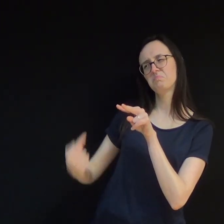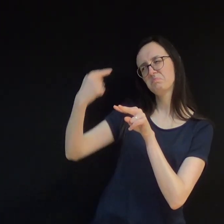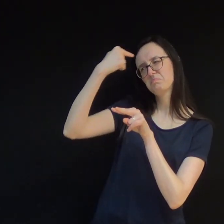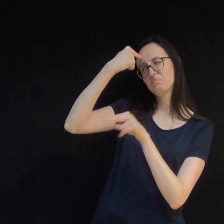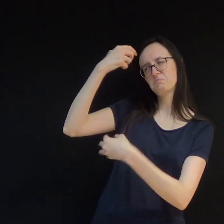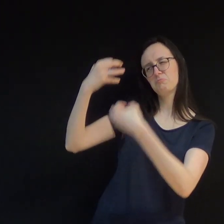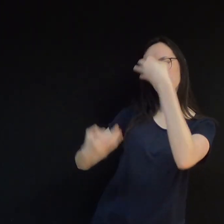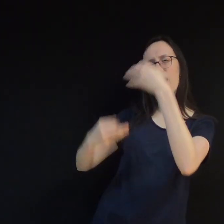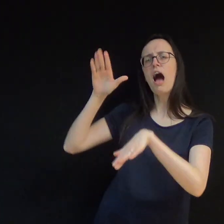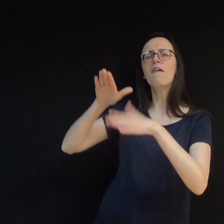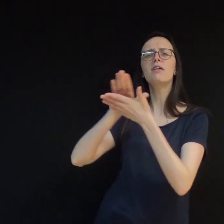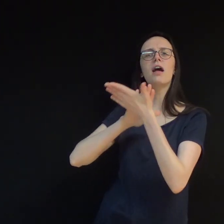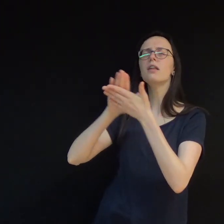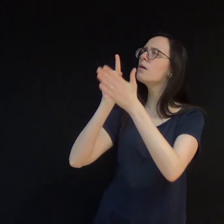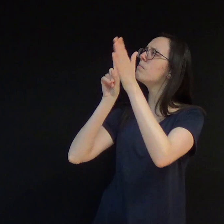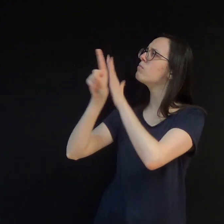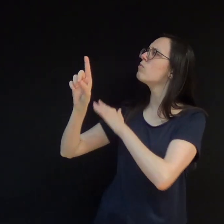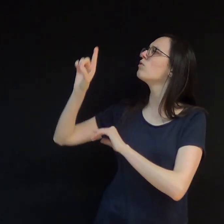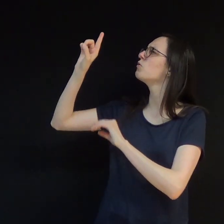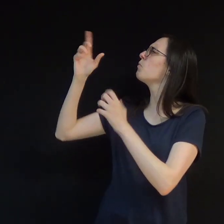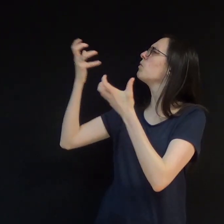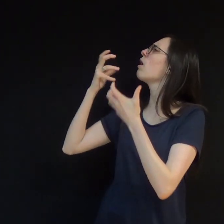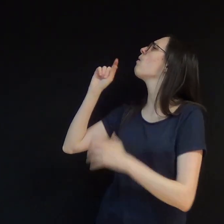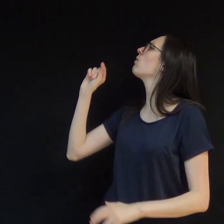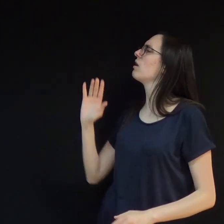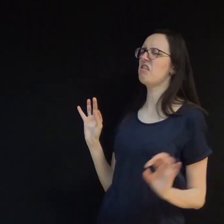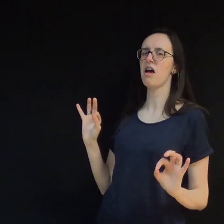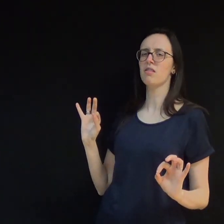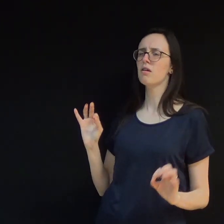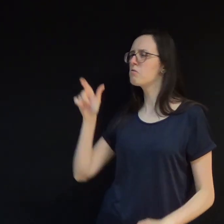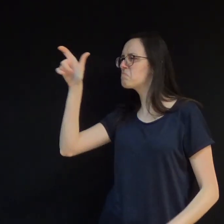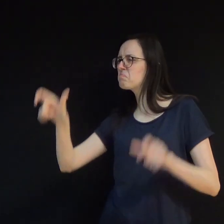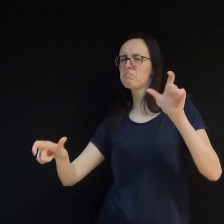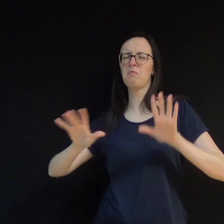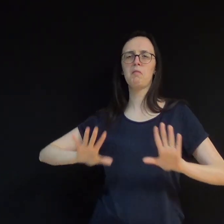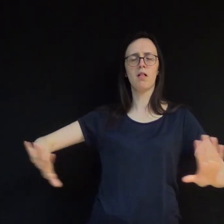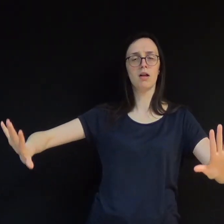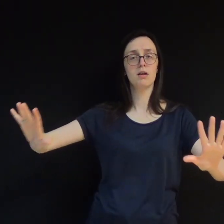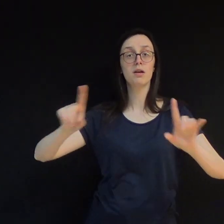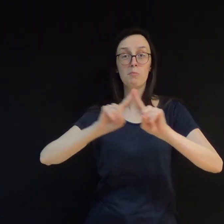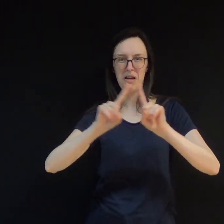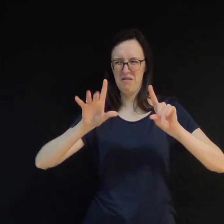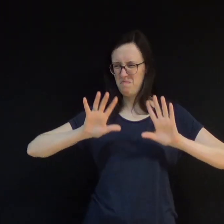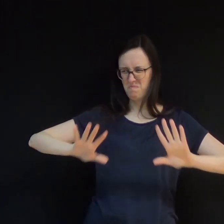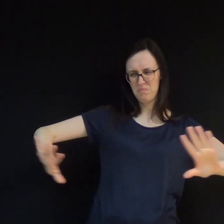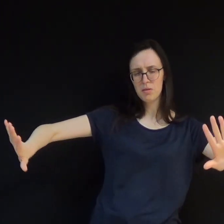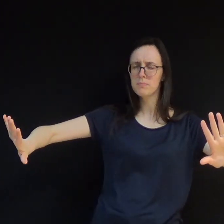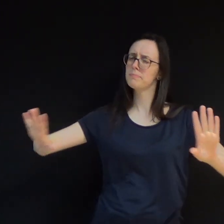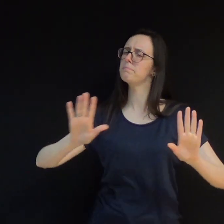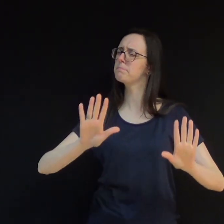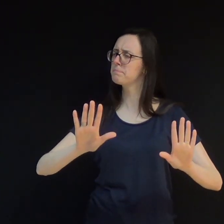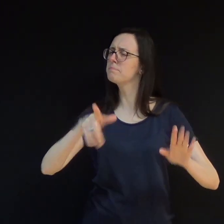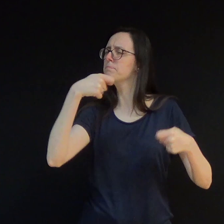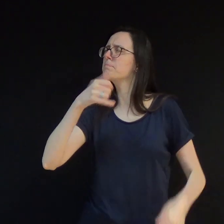estilo peça perdão a deus e você se relaciona com pessoas que possam te oferecer algum